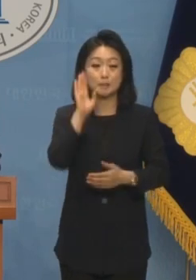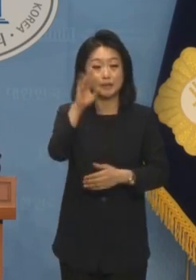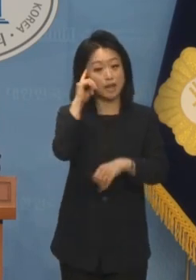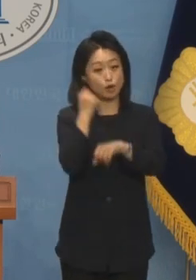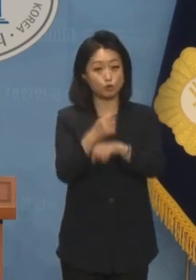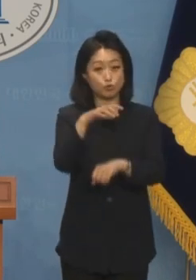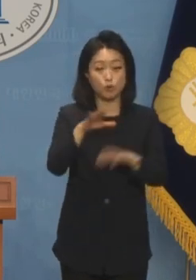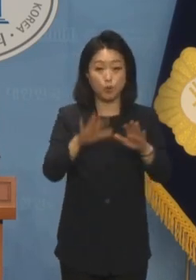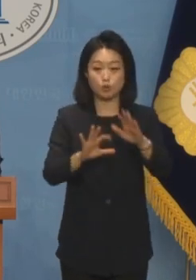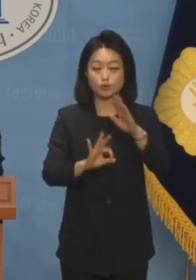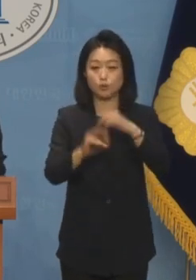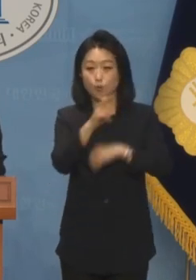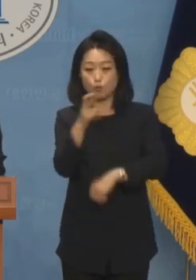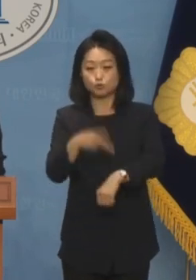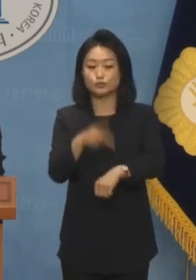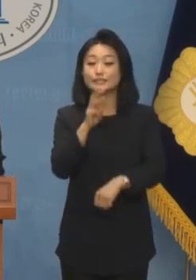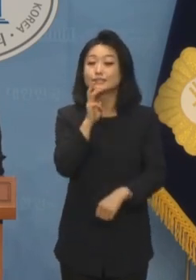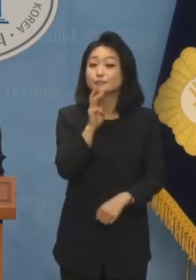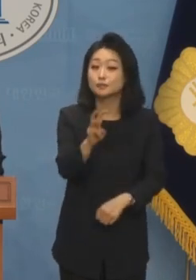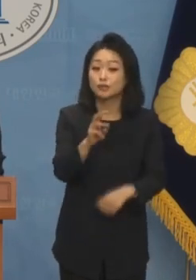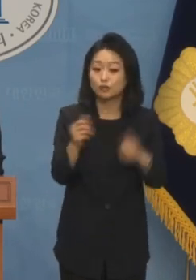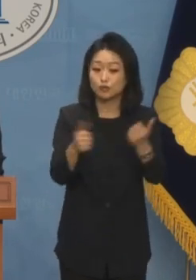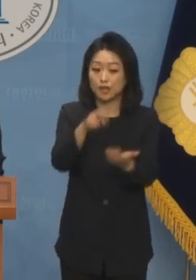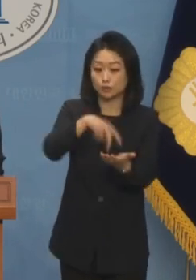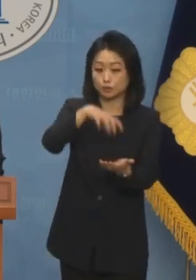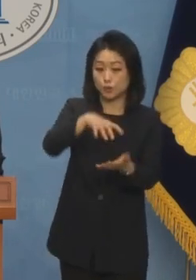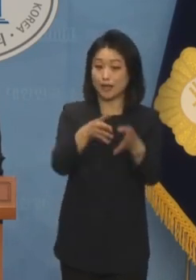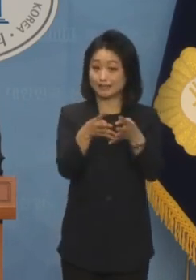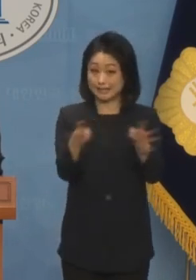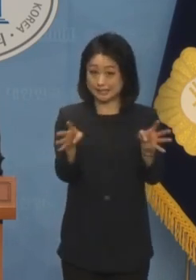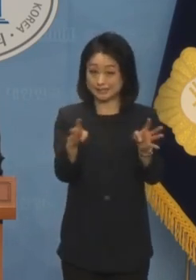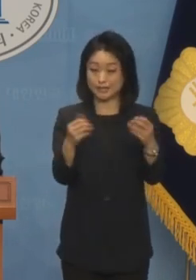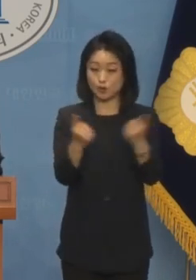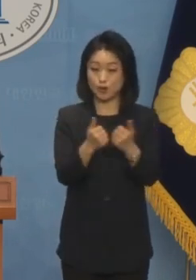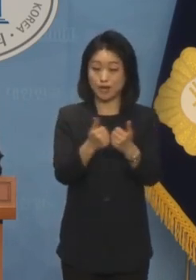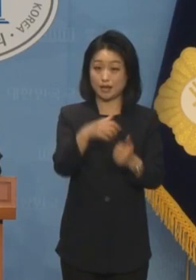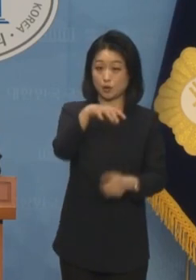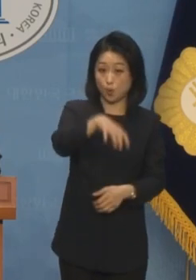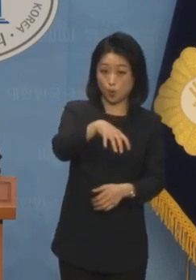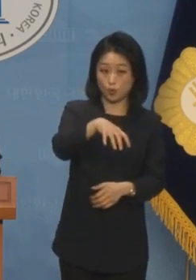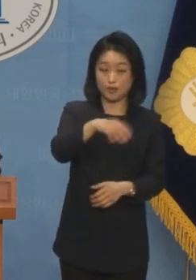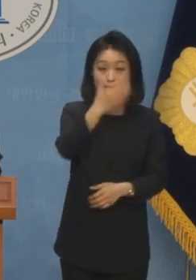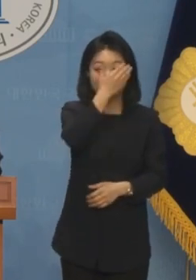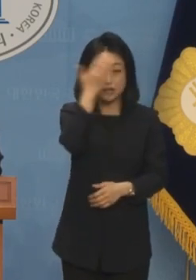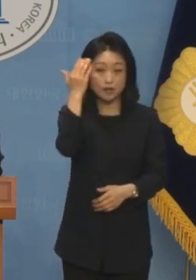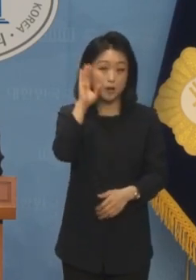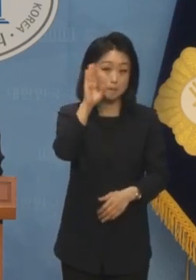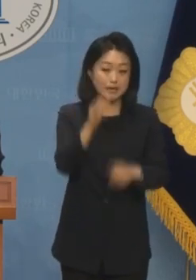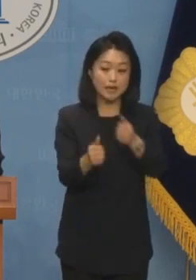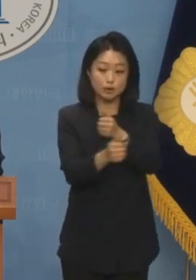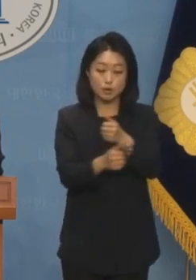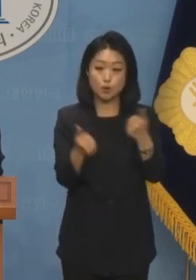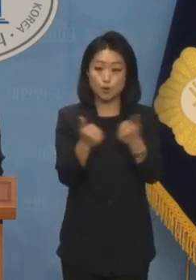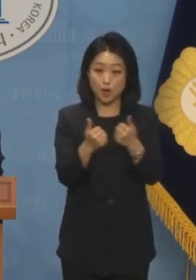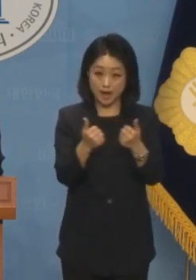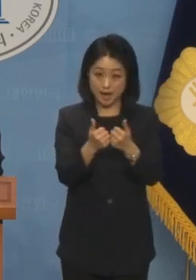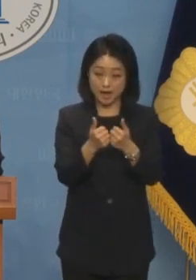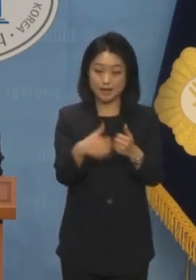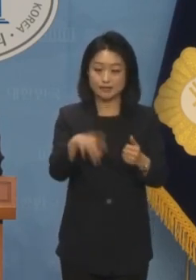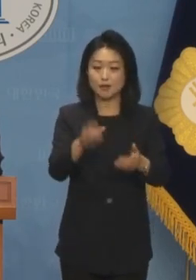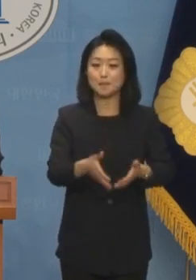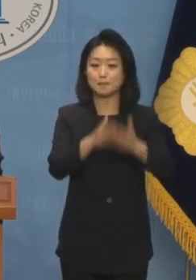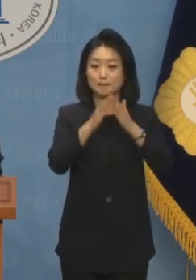미래연구원은 오늘 오후 2시 30분 국회 도서관 4층 대회의실에서 청년미래위원회 발대식을